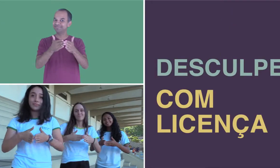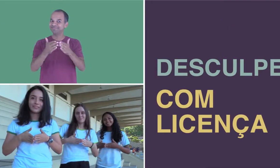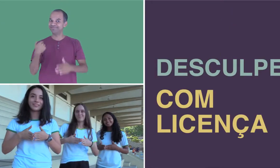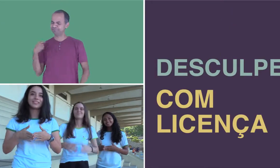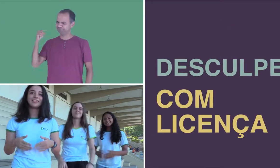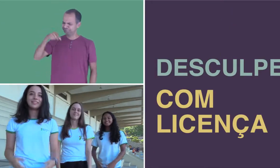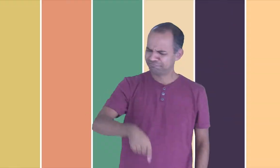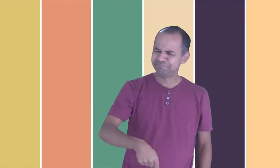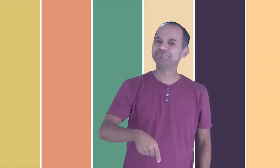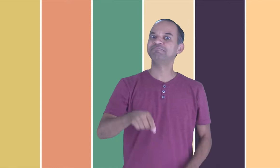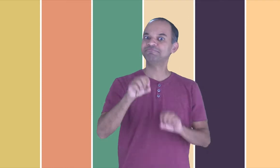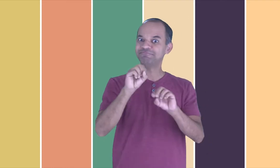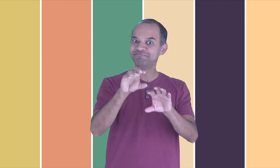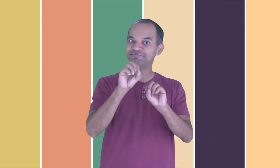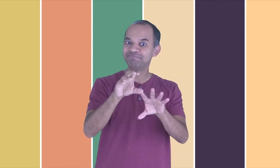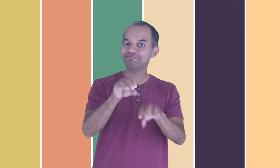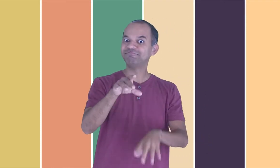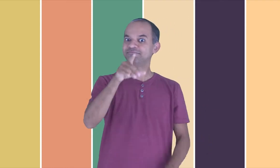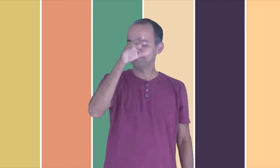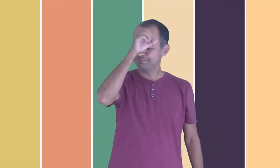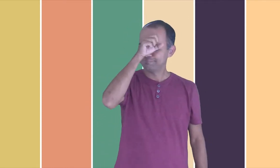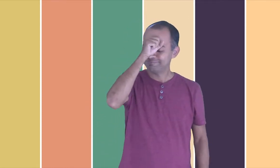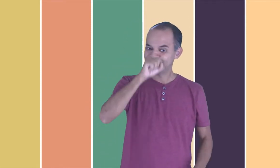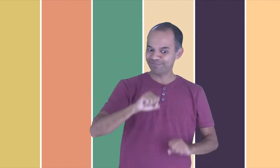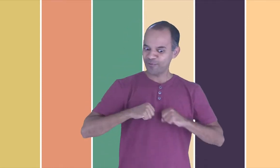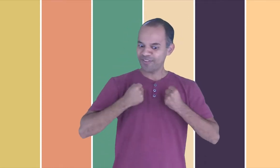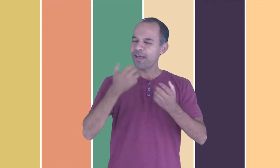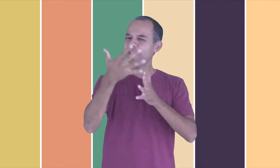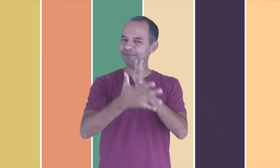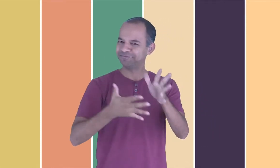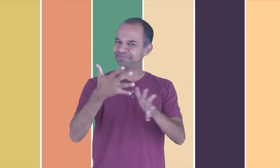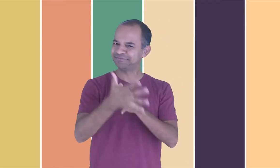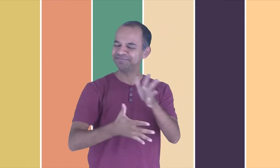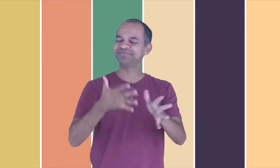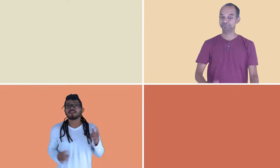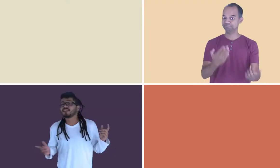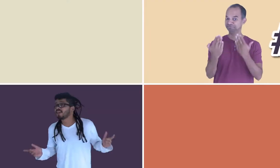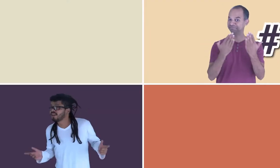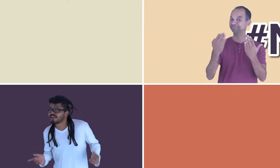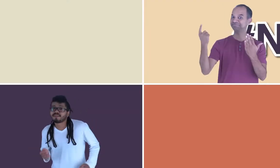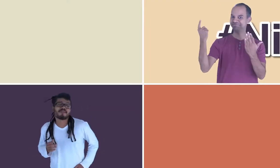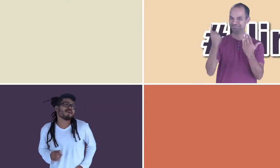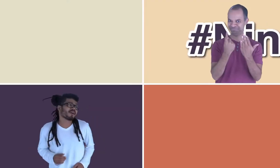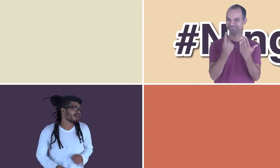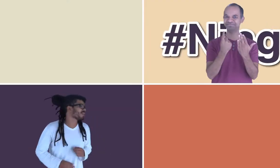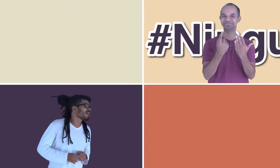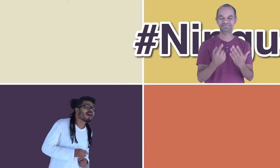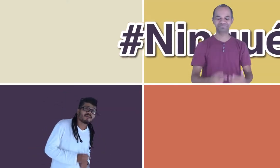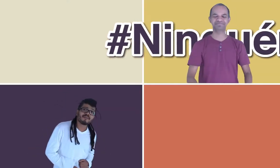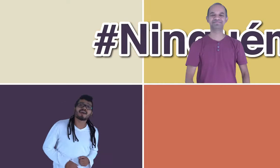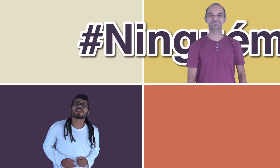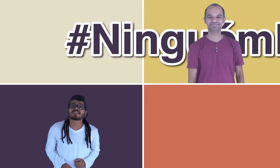Desculpe, com licença, vim pra conscientizar. Peço sua dedicação pra aprender a sinalizar. Ninguém fora.